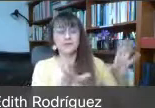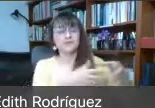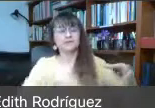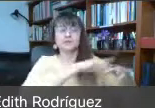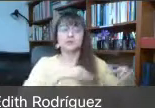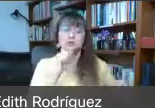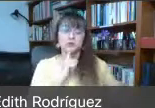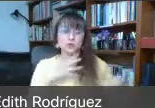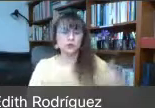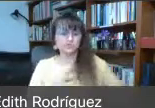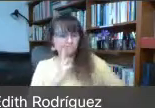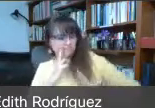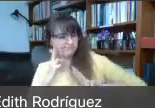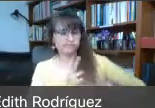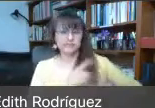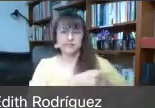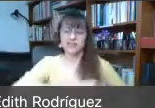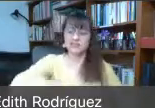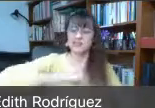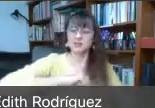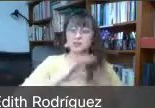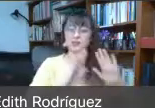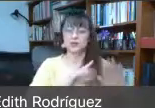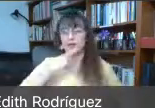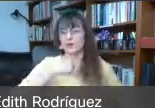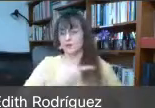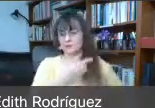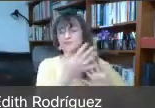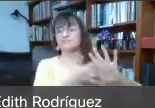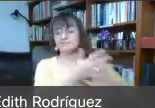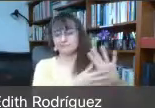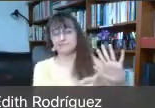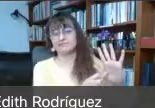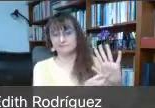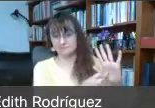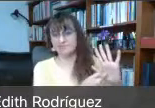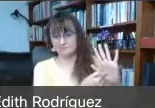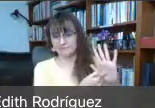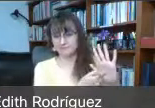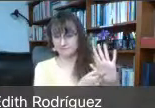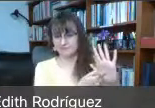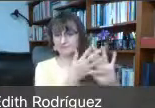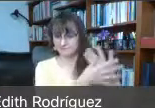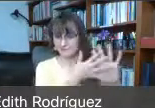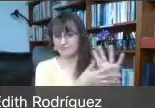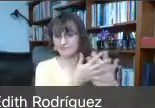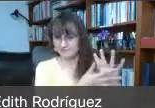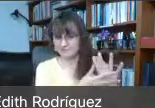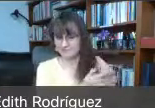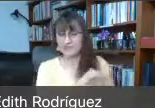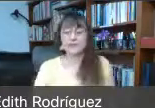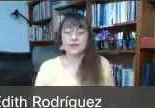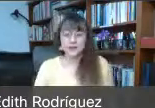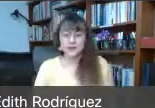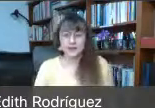Lo mismo sucede con la minoría lingüística sorda. Hay un reconocimiento como ciudadano de derecho desde el uso de su lengua, que es la lengua